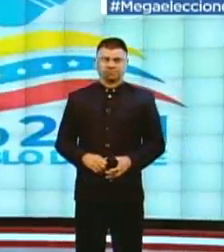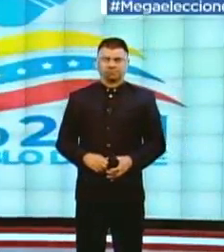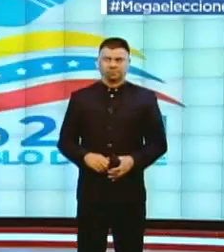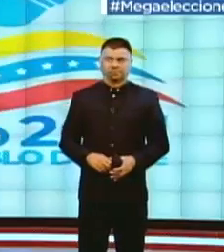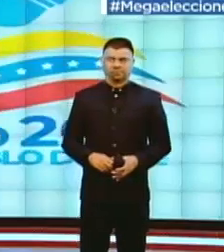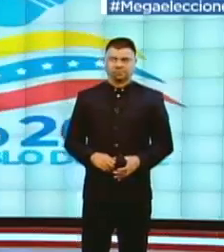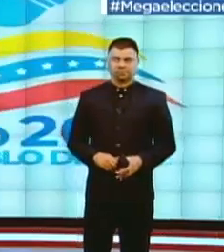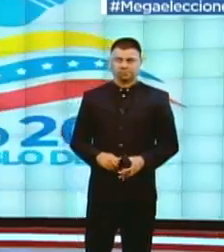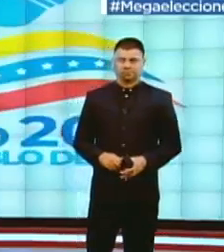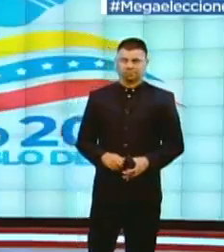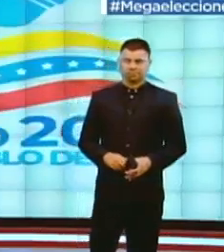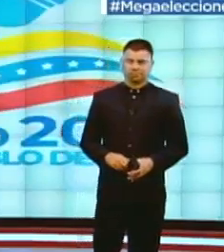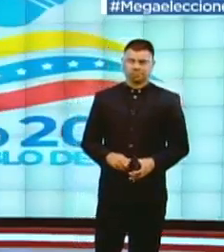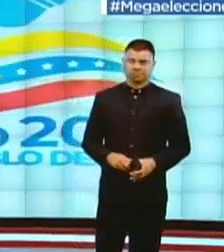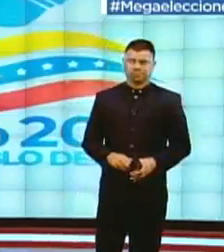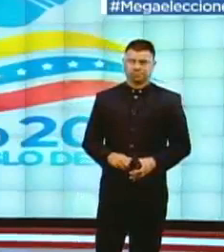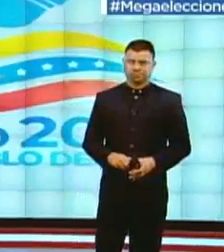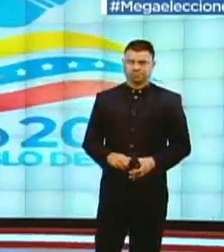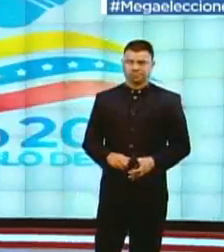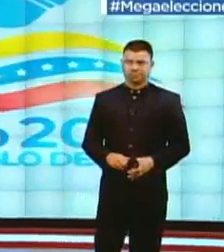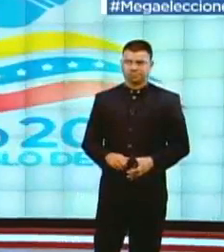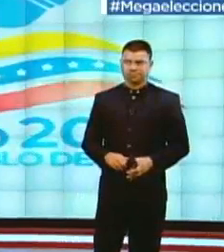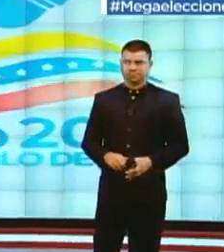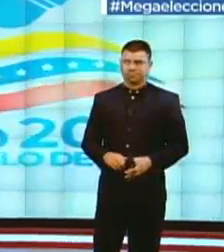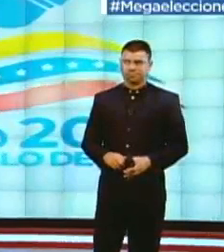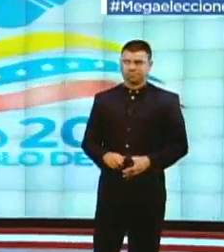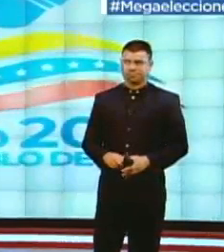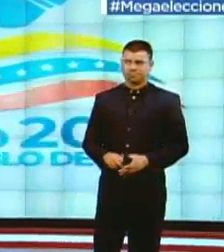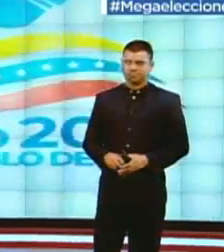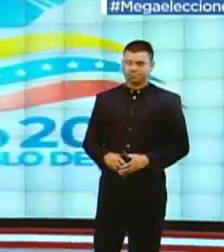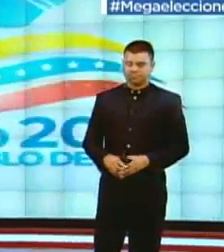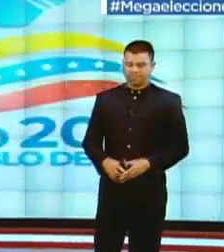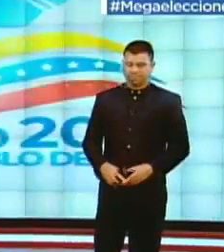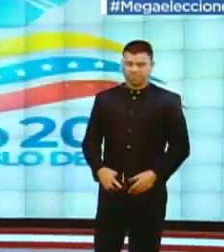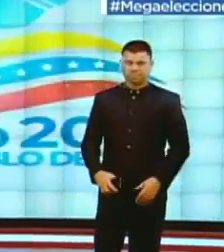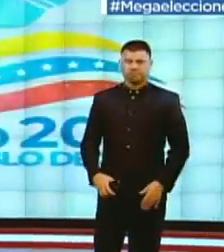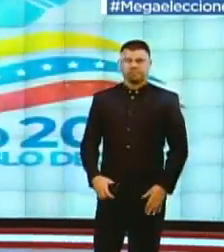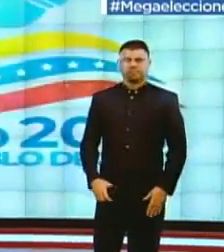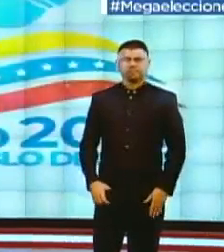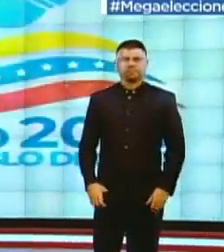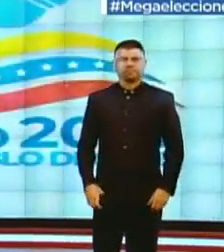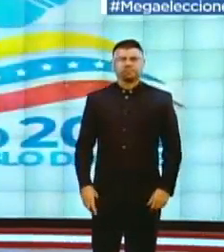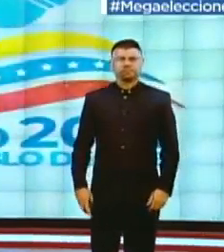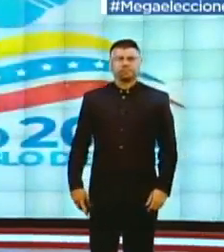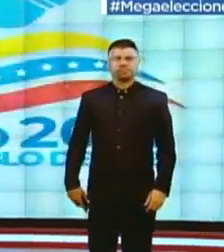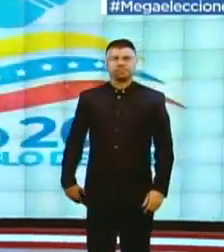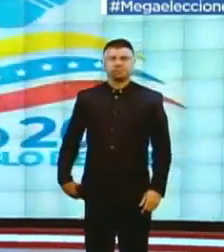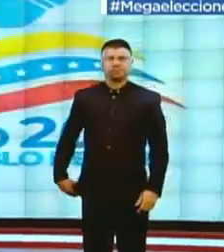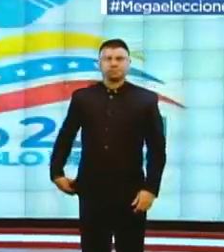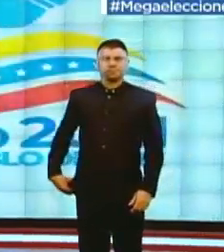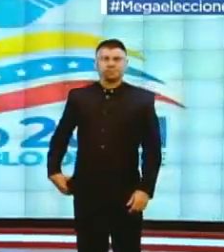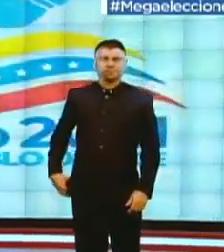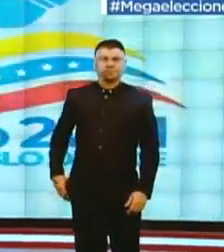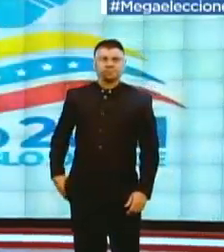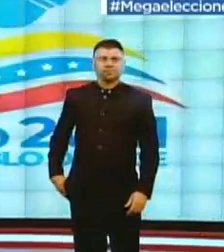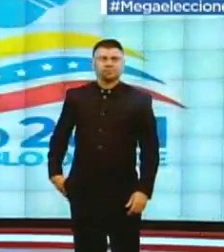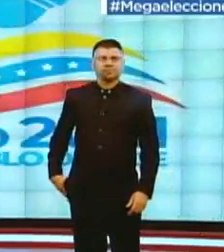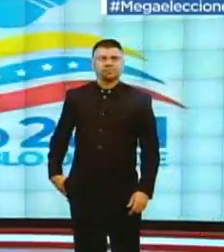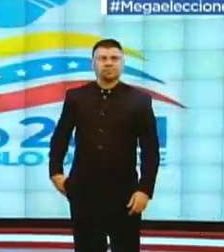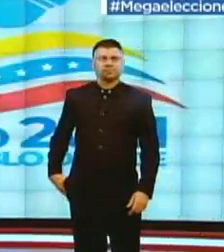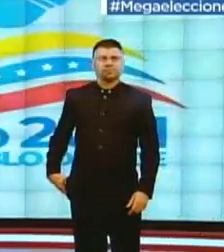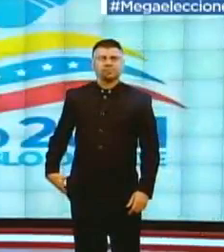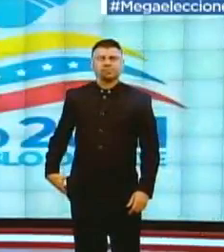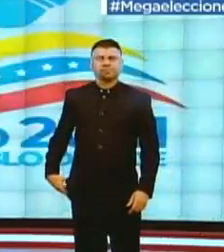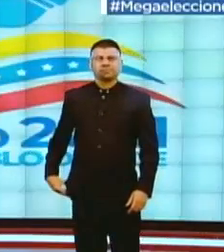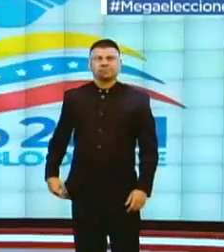la mañana. ¿Cómo avanzan estas megaelecciones 2021 en nuestro país? ¿Cómo está? Muy buenos días. Sí, muy buenos días. Un gran saludo a